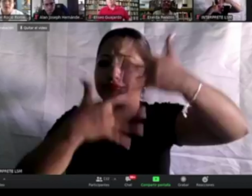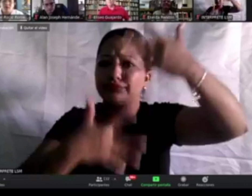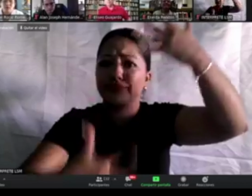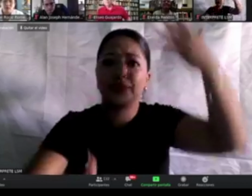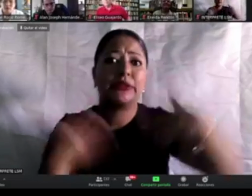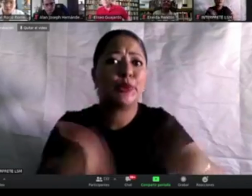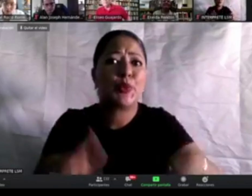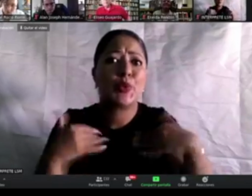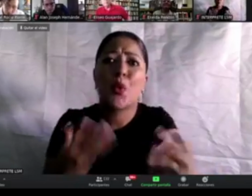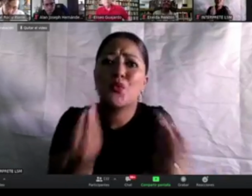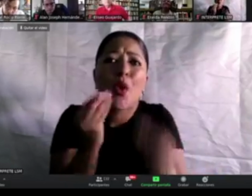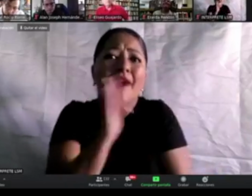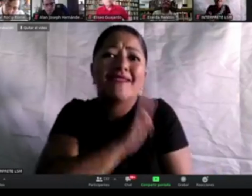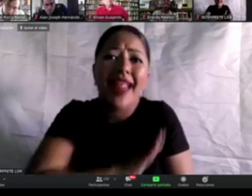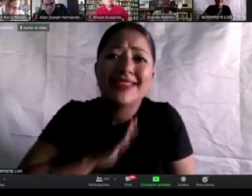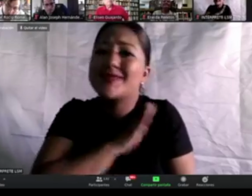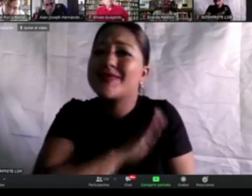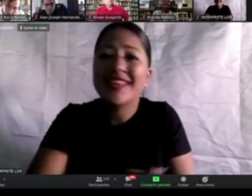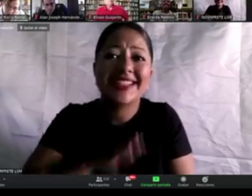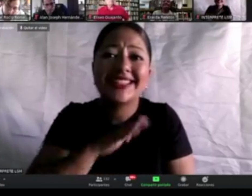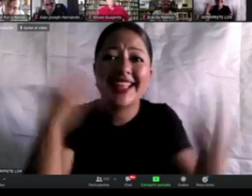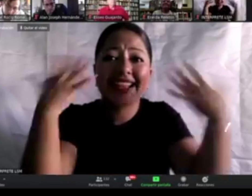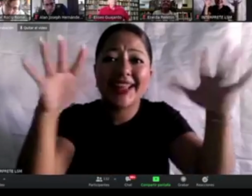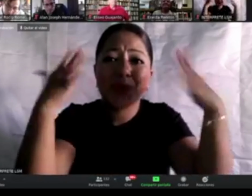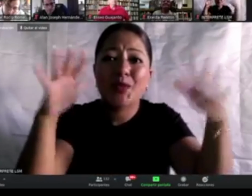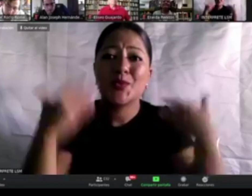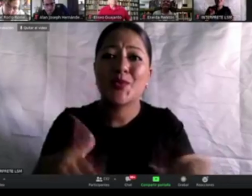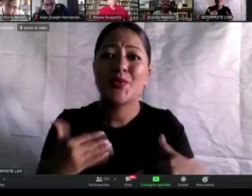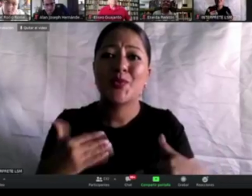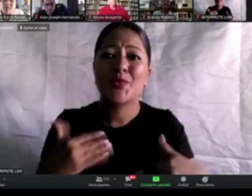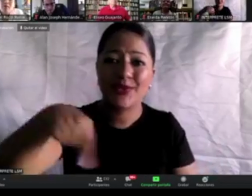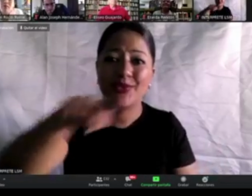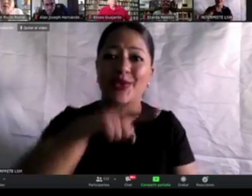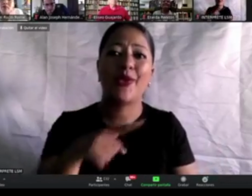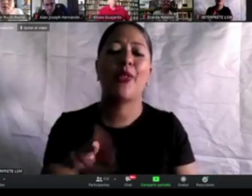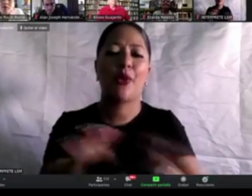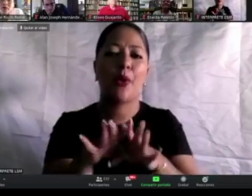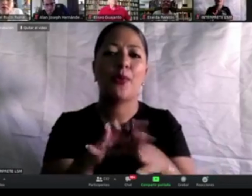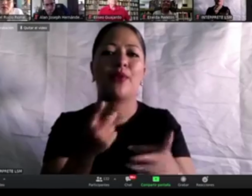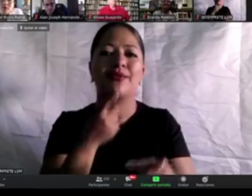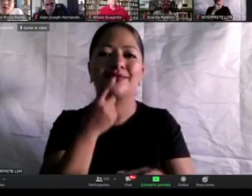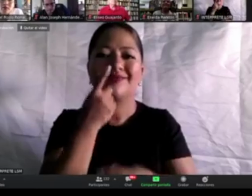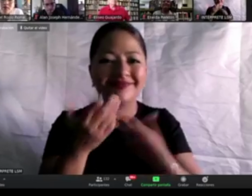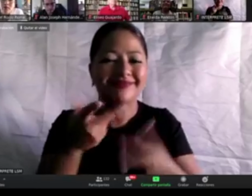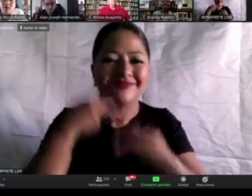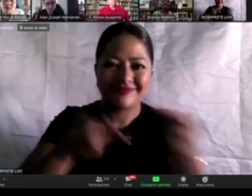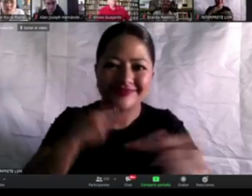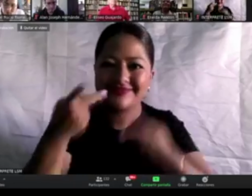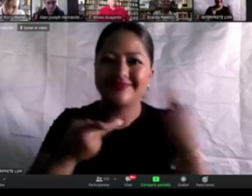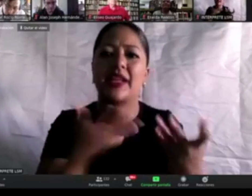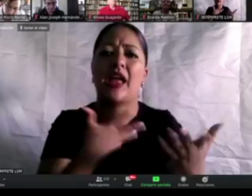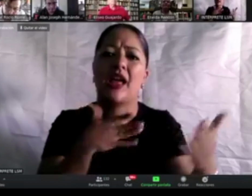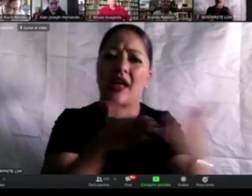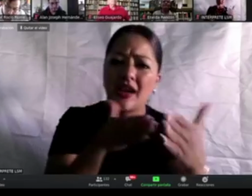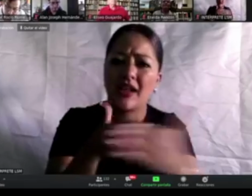y pues dentro de lo que ustedes han comentado pues se ha hablado aquí de barreras de